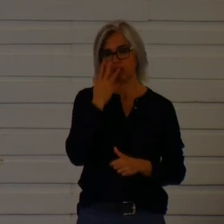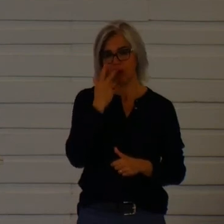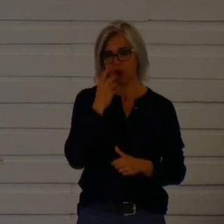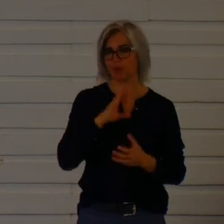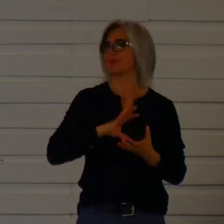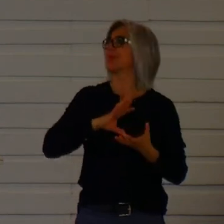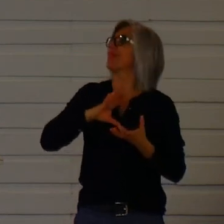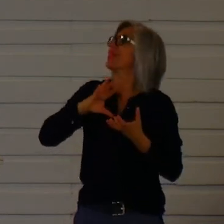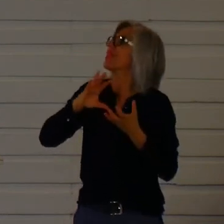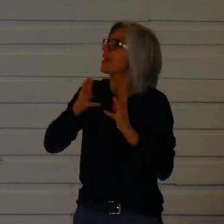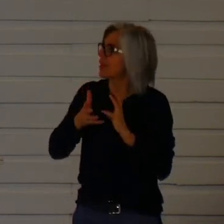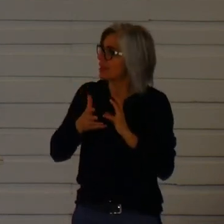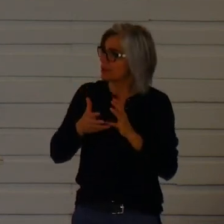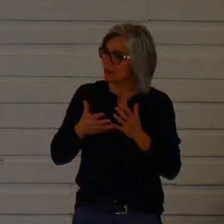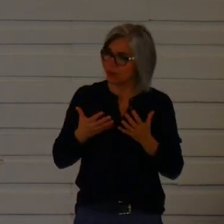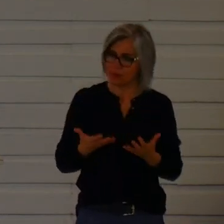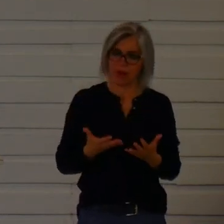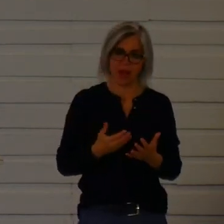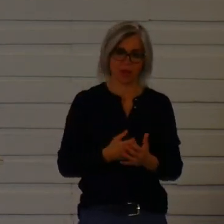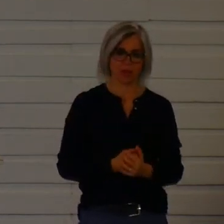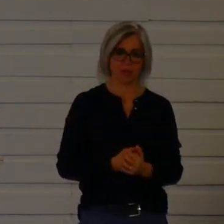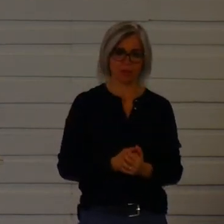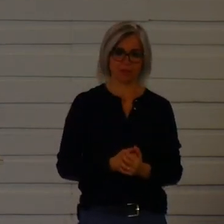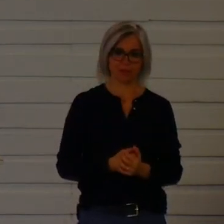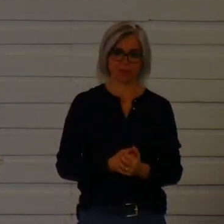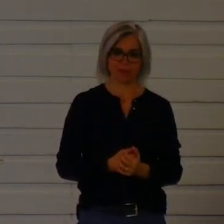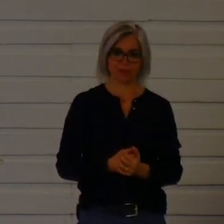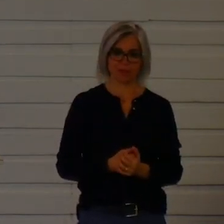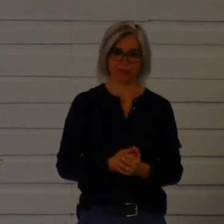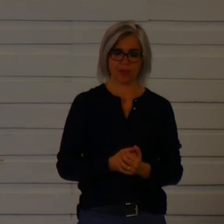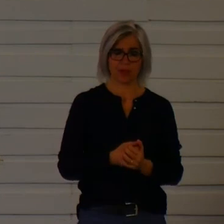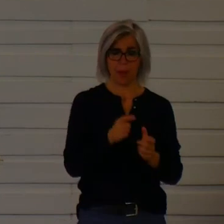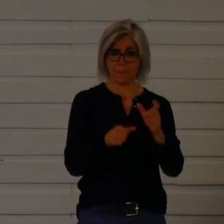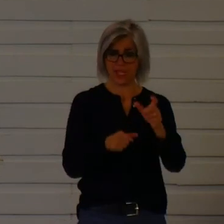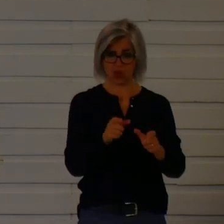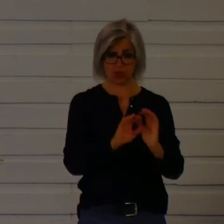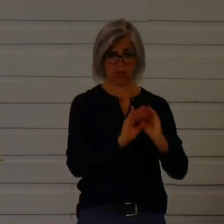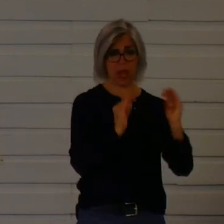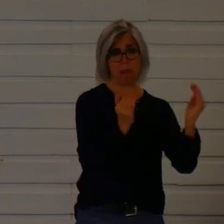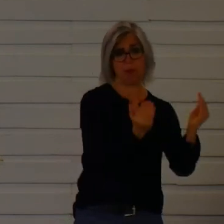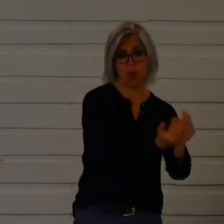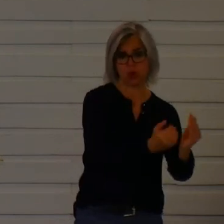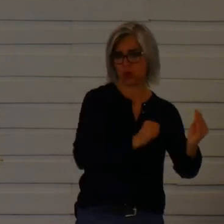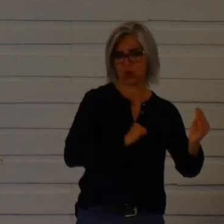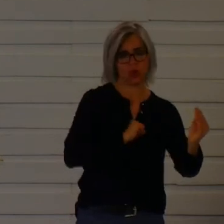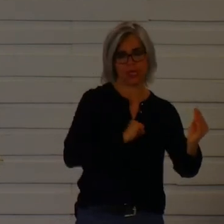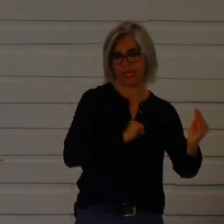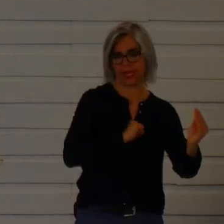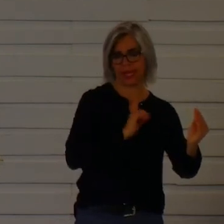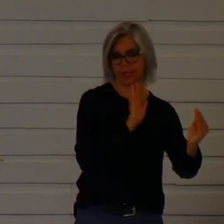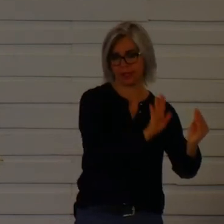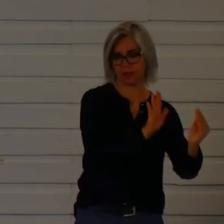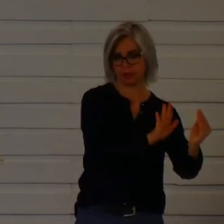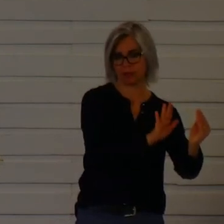Faccio queste due distinzioni. E sapete perché? Perché quello che io sto dicendo è